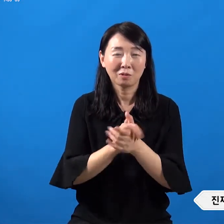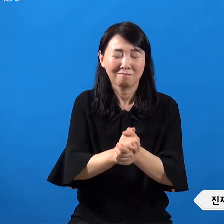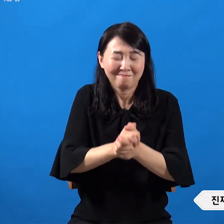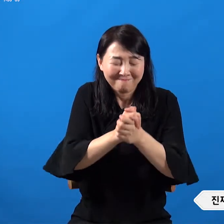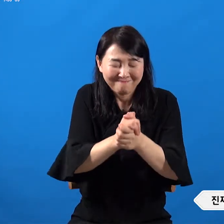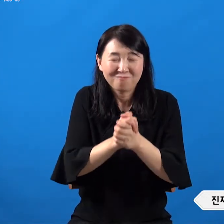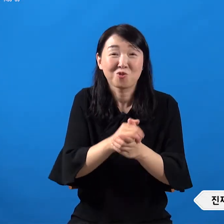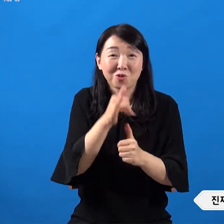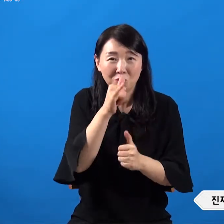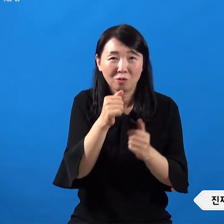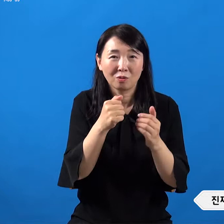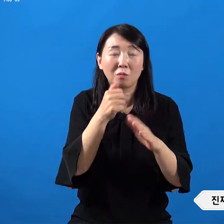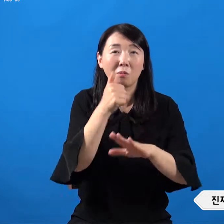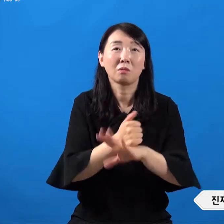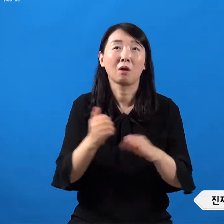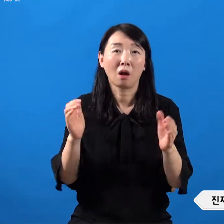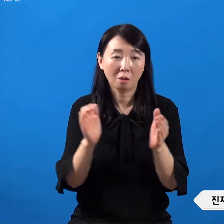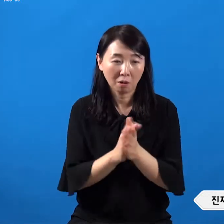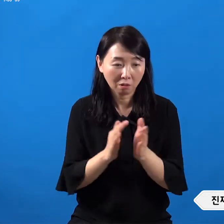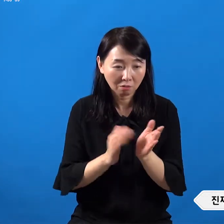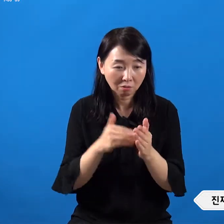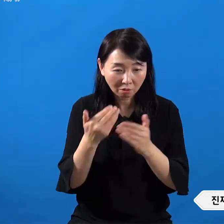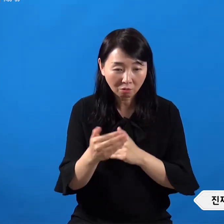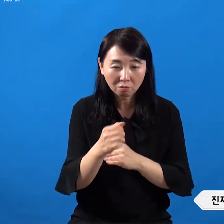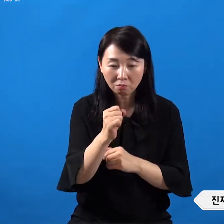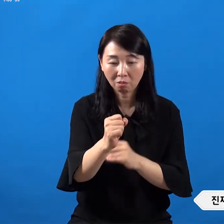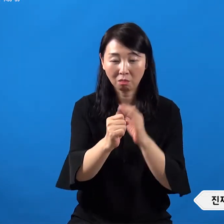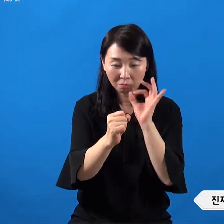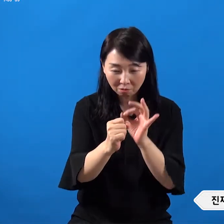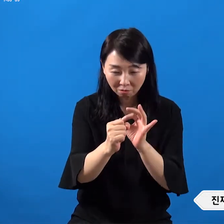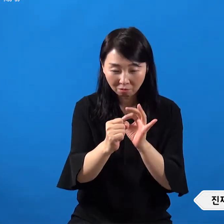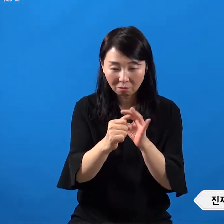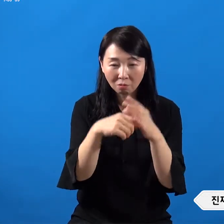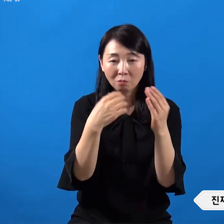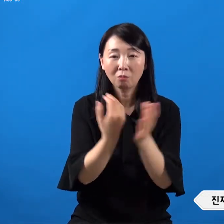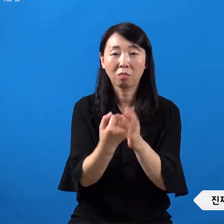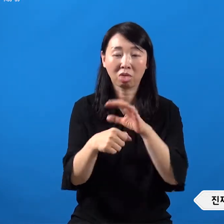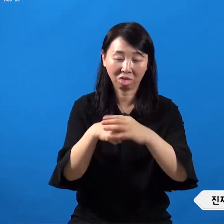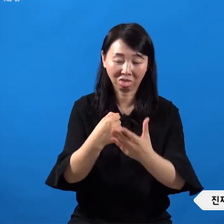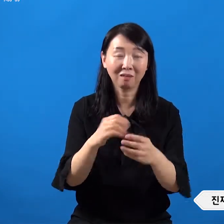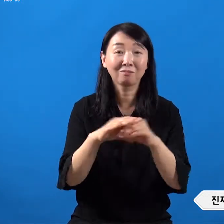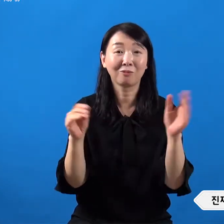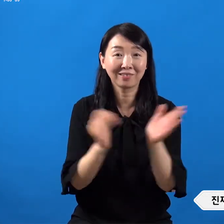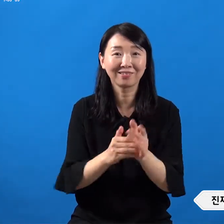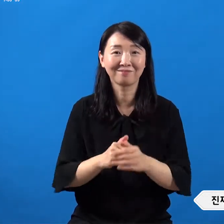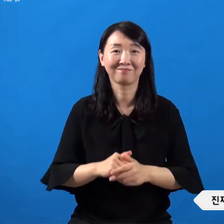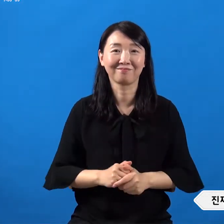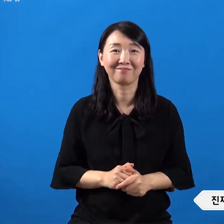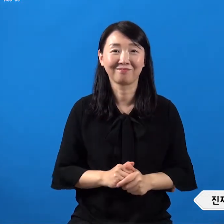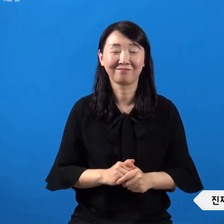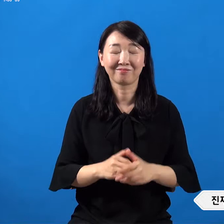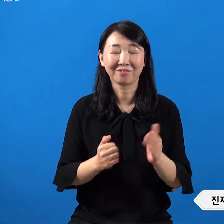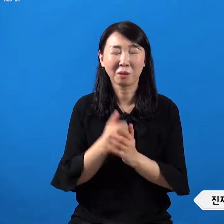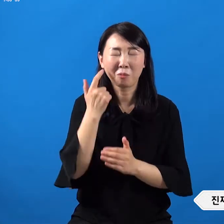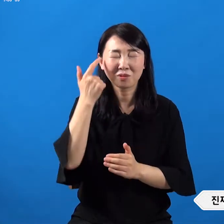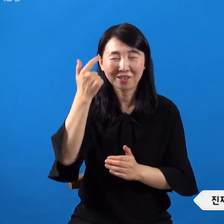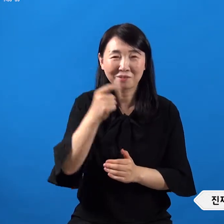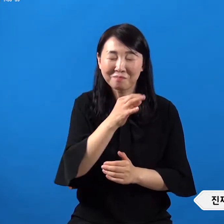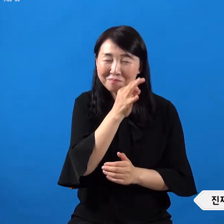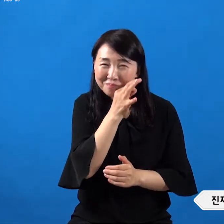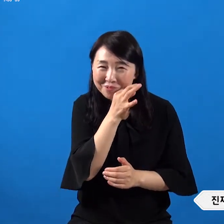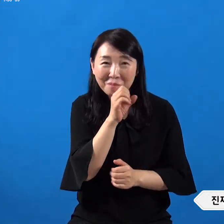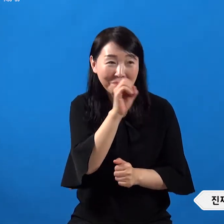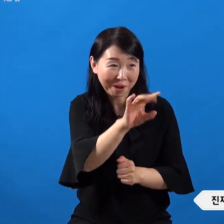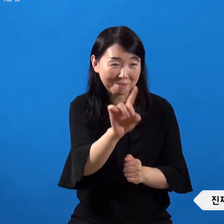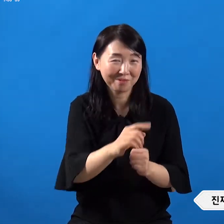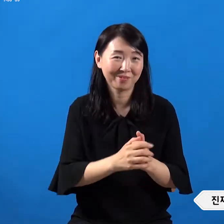하고 보니까 아멘 했더니 그만 다 아이스크림이 녹았습니다. 그래서 목사님이 민망하니까